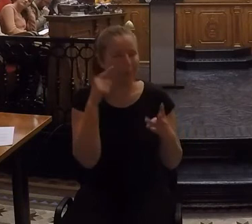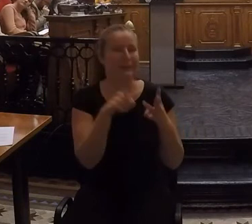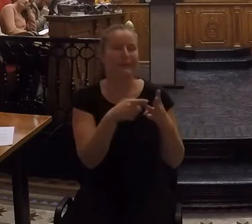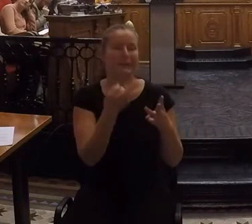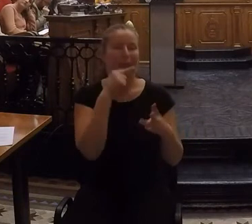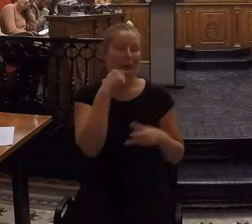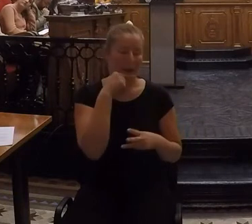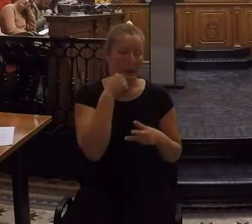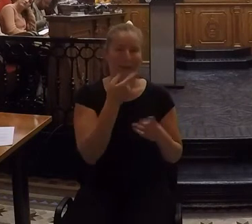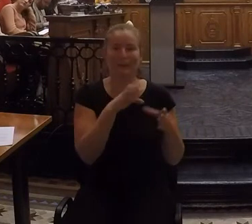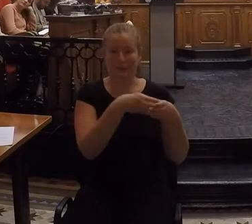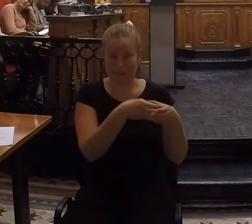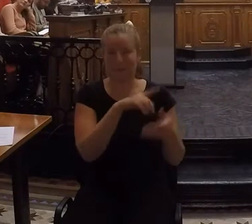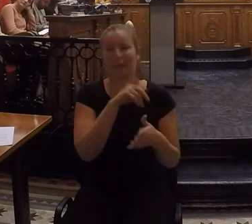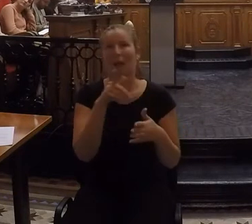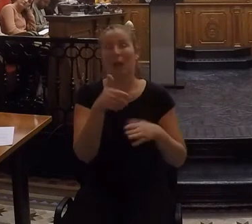Elche,